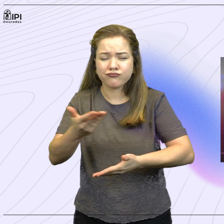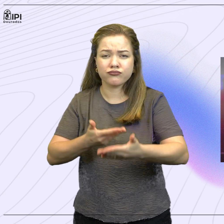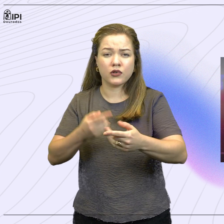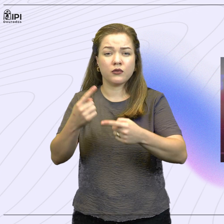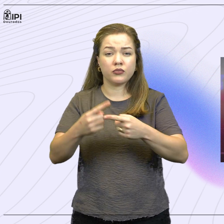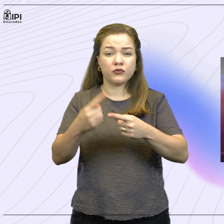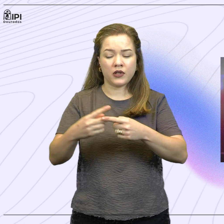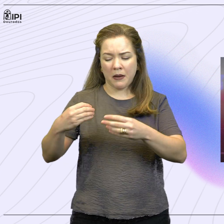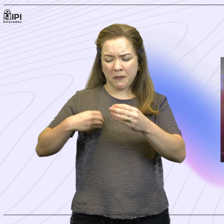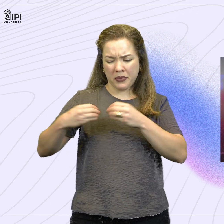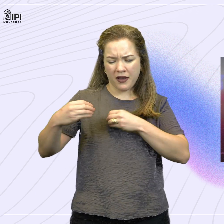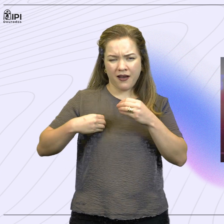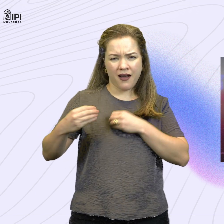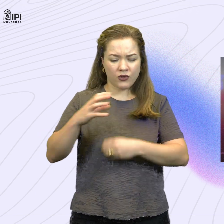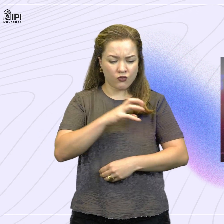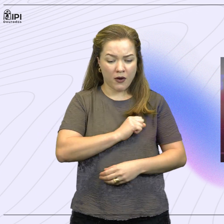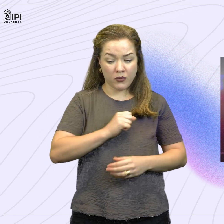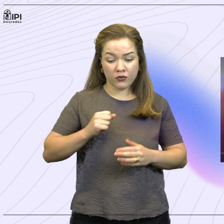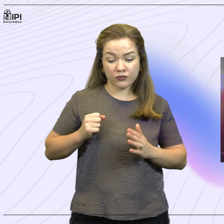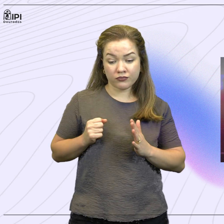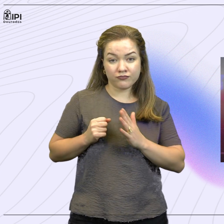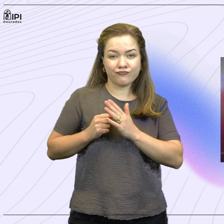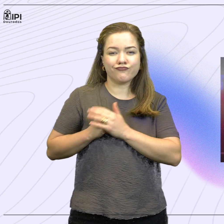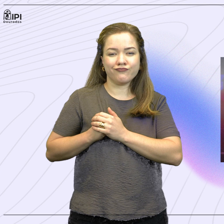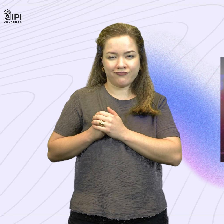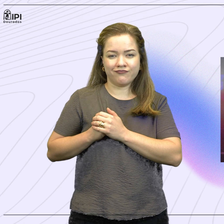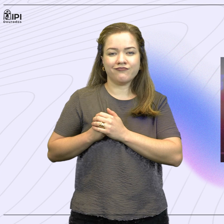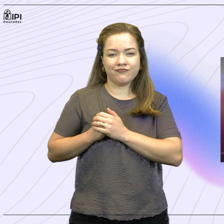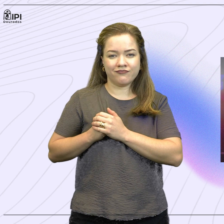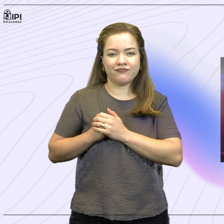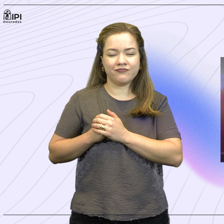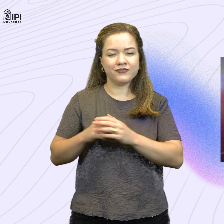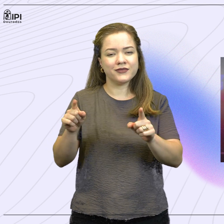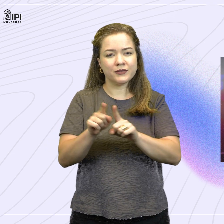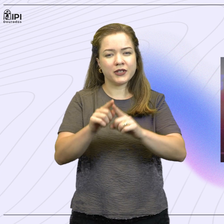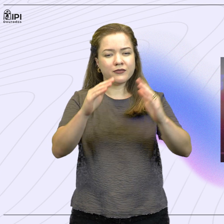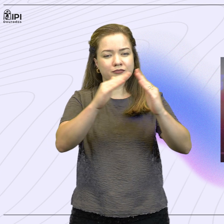amor cobre a multidão de pecados. Sejam mutuamente